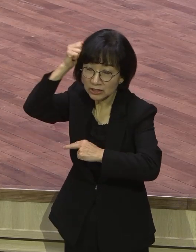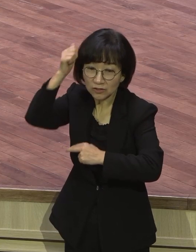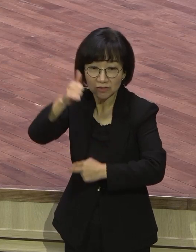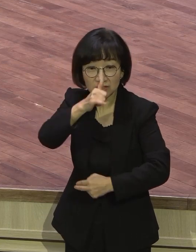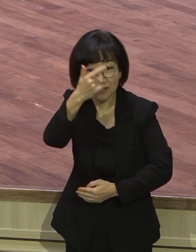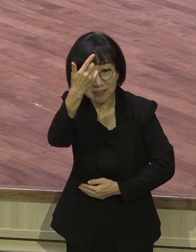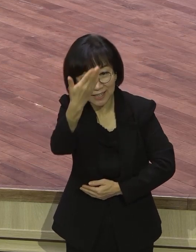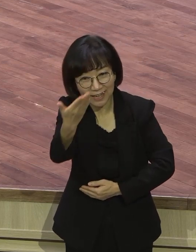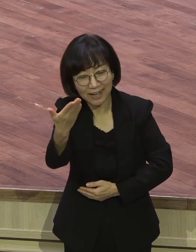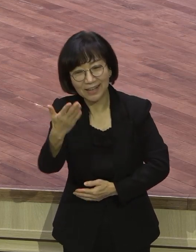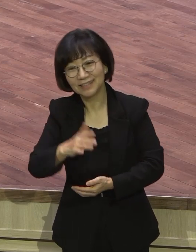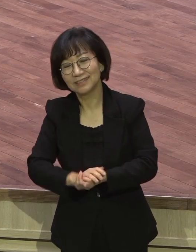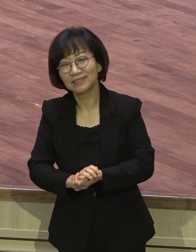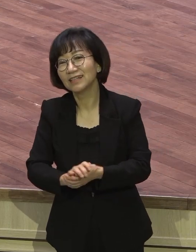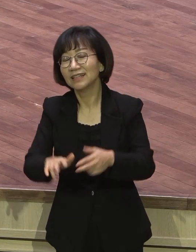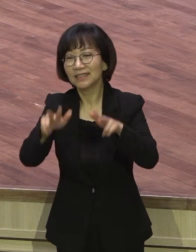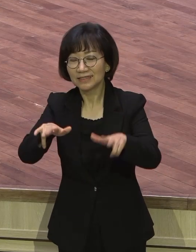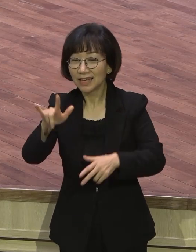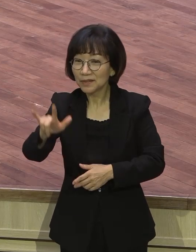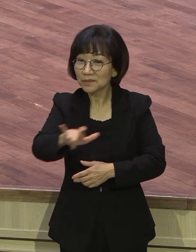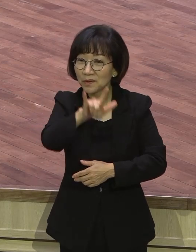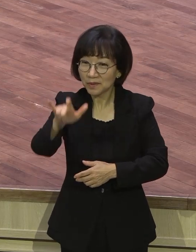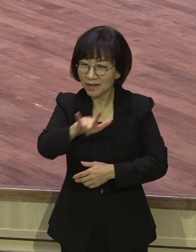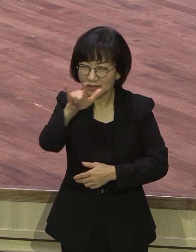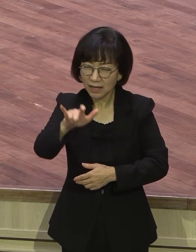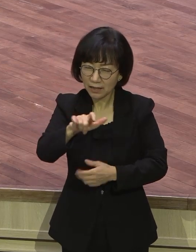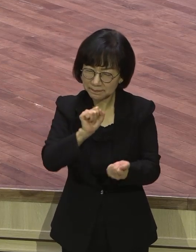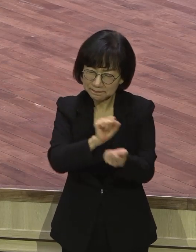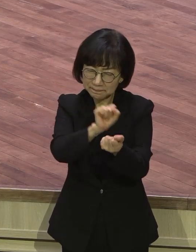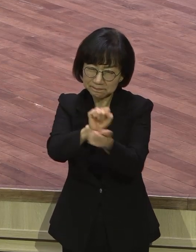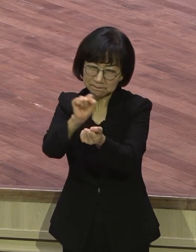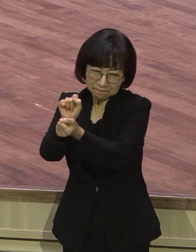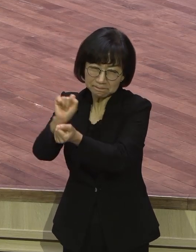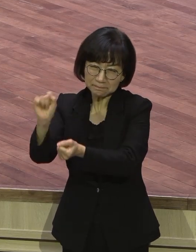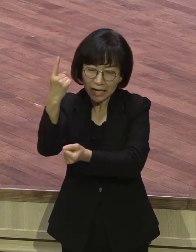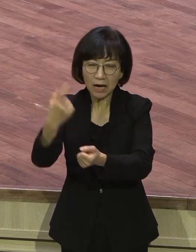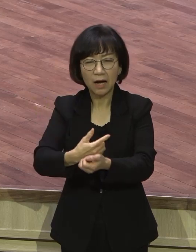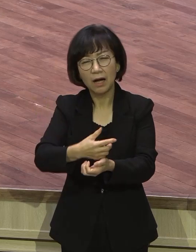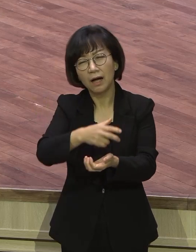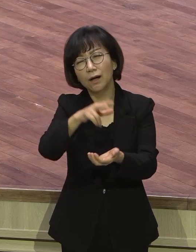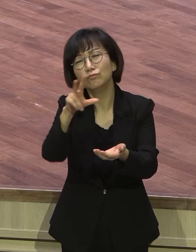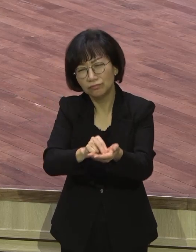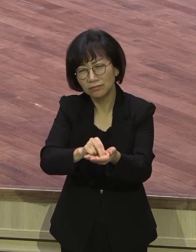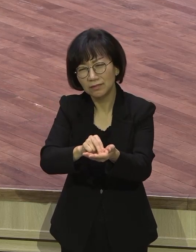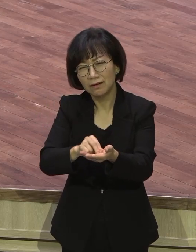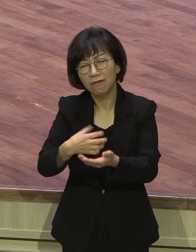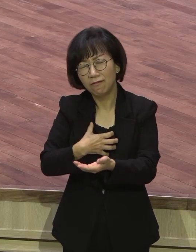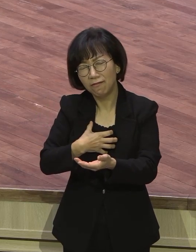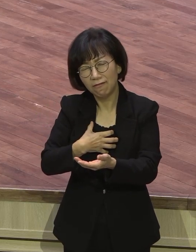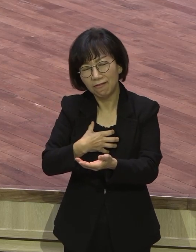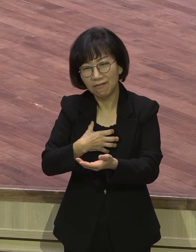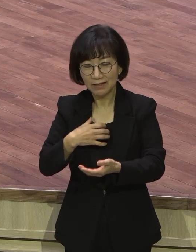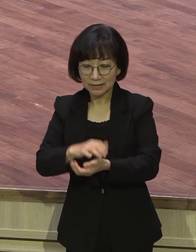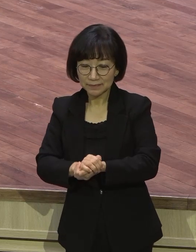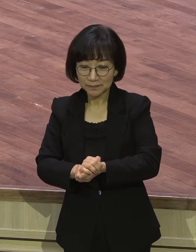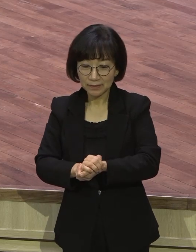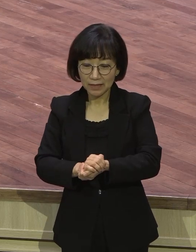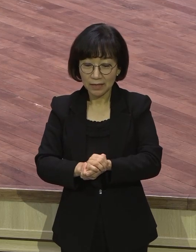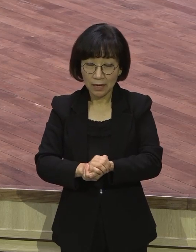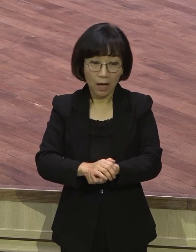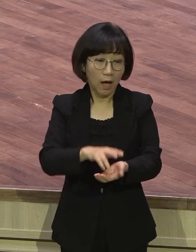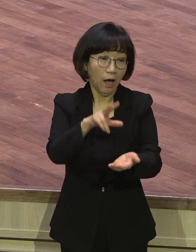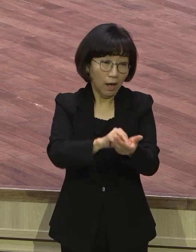지금 코로나19로 인해서 여러 가지 어려움 가운데 있습니다. 산 너머 산이 엎친 데 덮친 그런 격이라고 말이